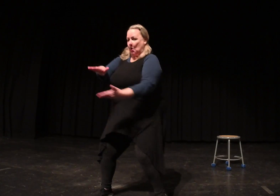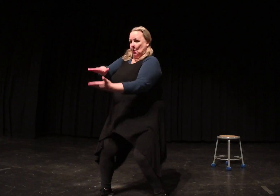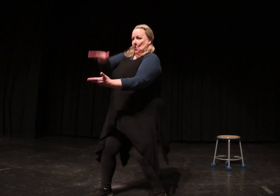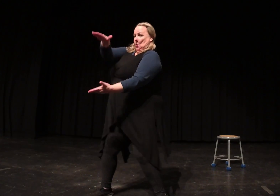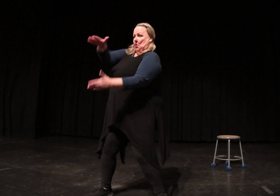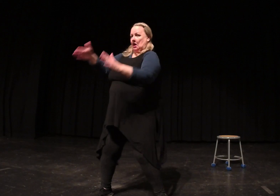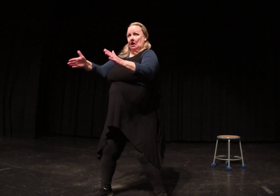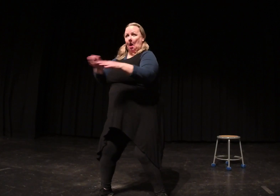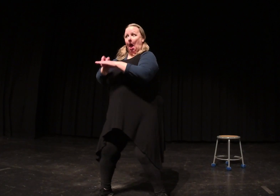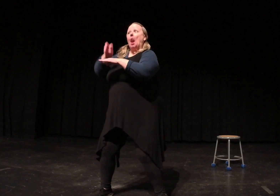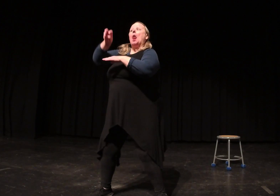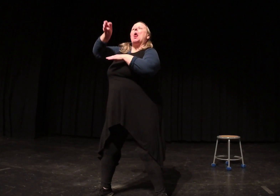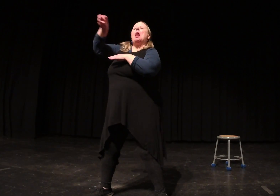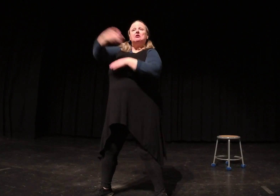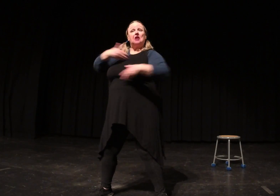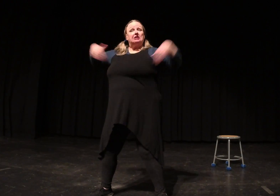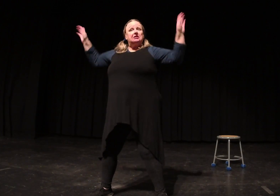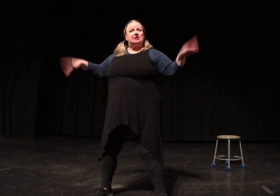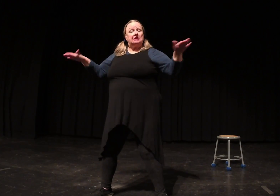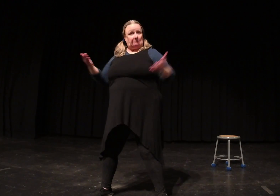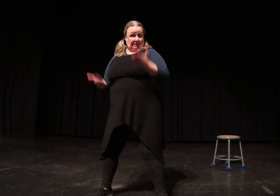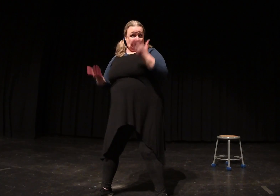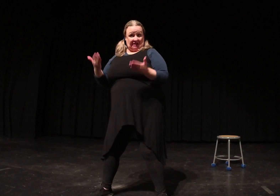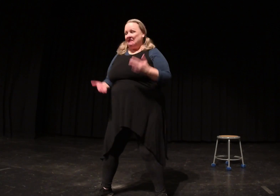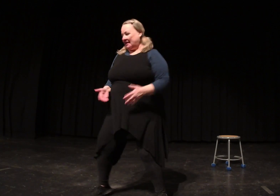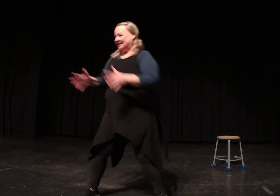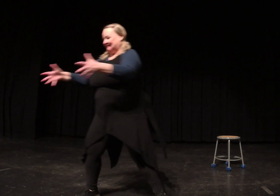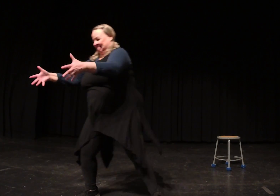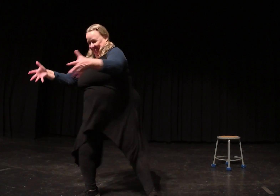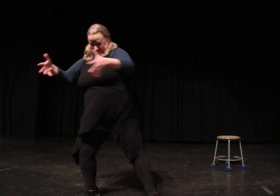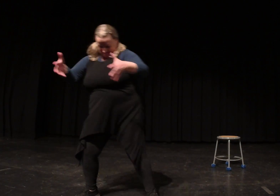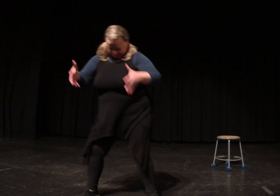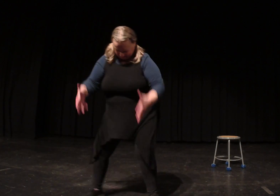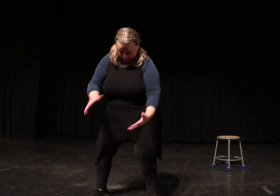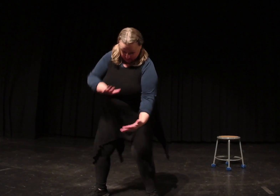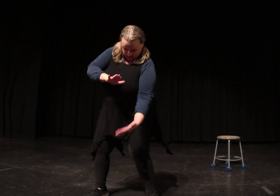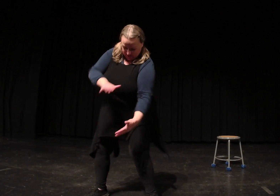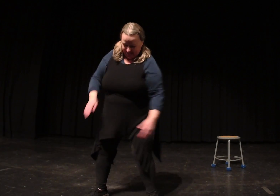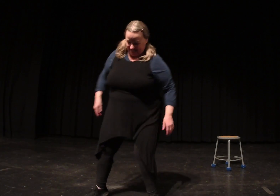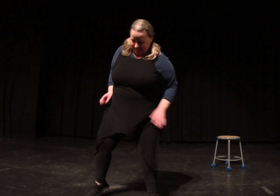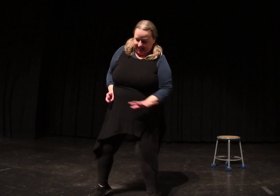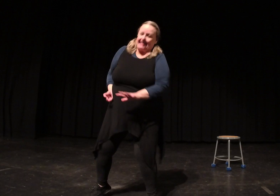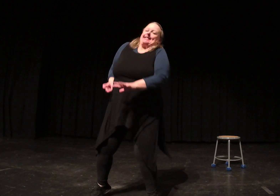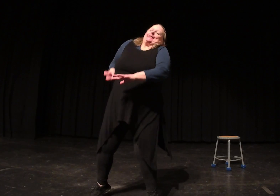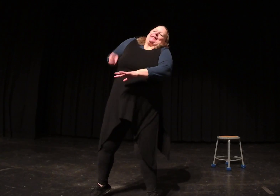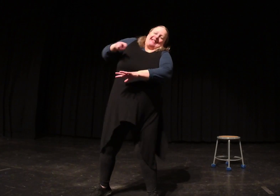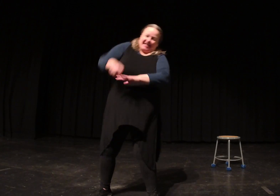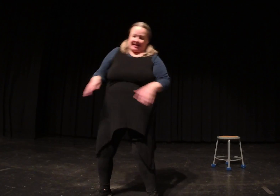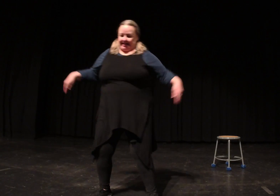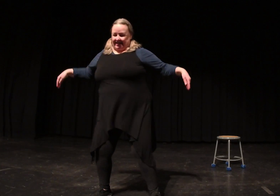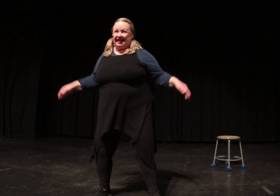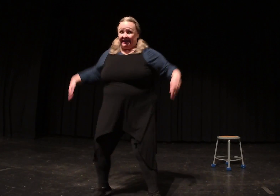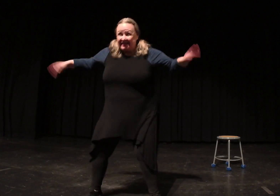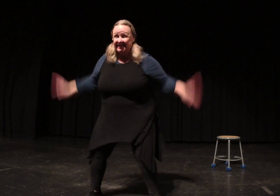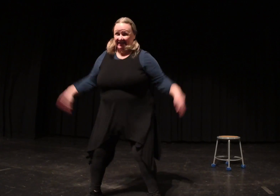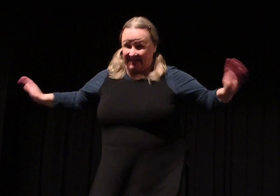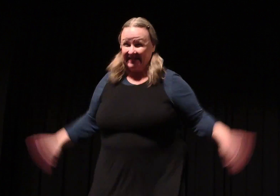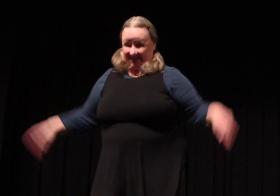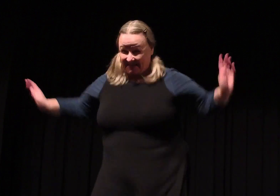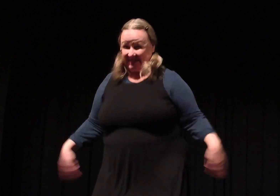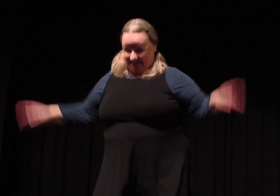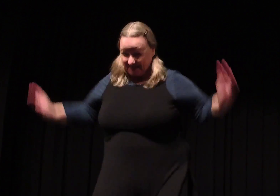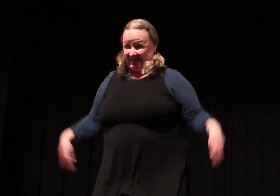trop petite, on va prendre une autre boîte. Ah, celle-là est plus grosse. OK. Je pense que je vais avoir plus de chances de voler avec celle-là. Bon. OK. Je